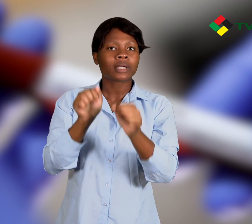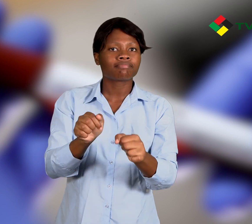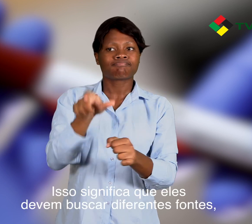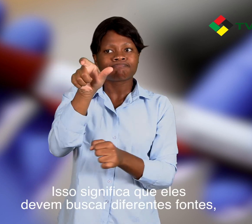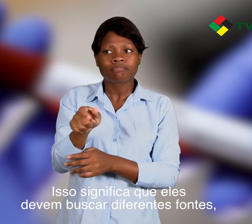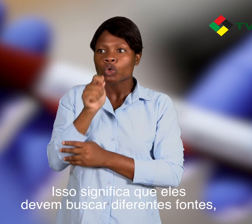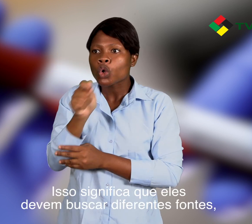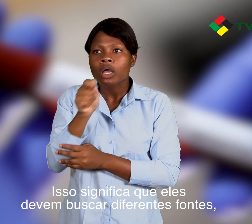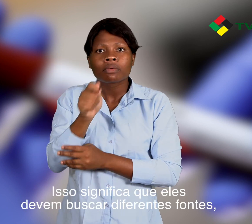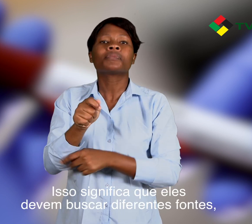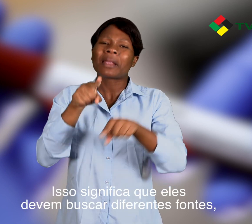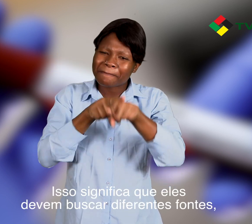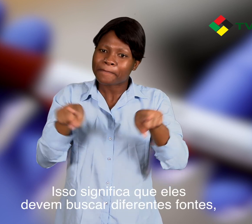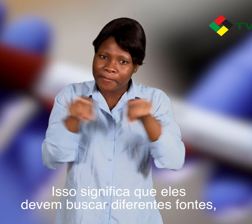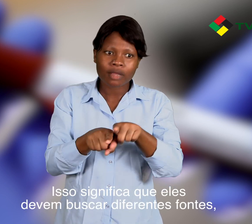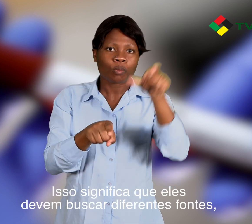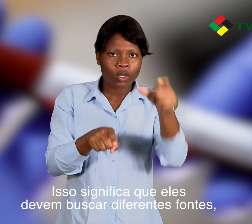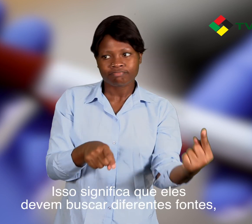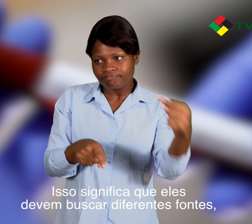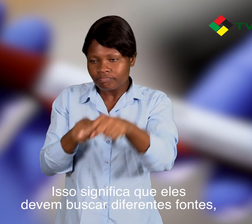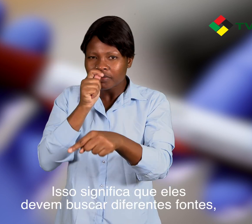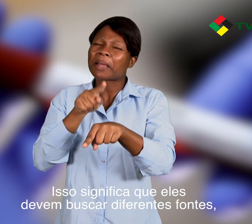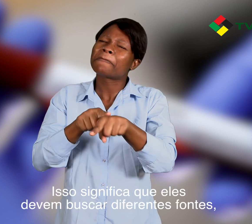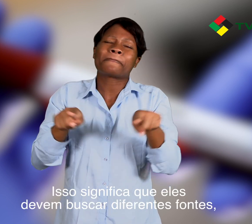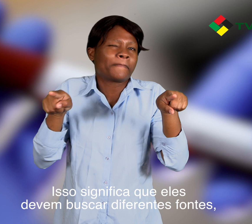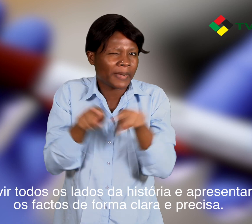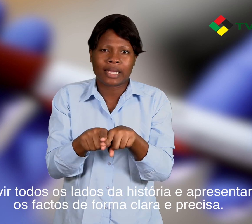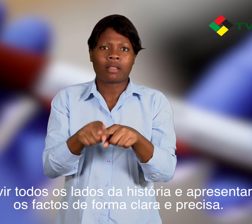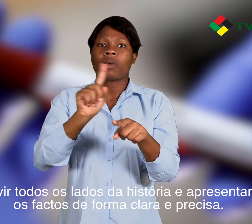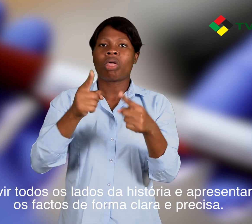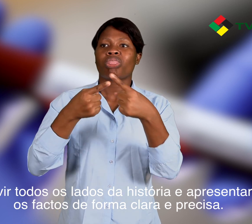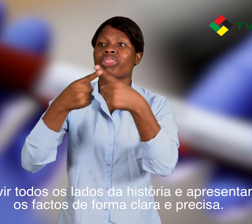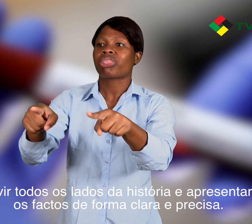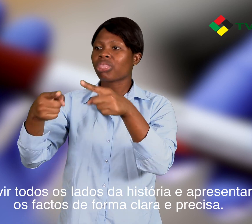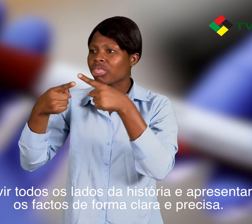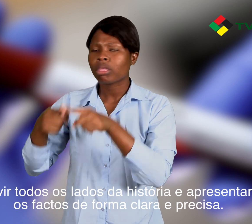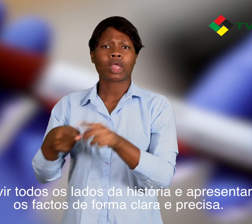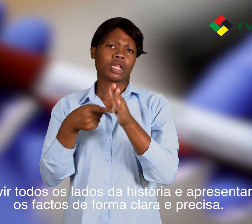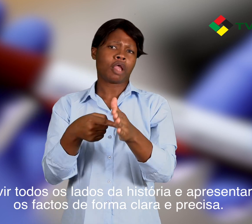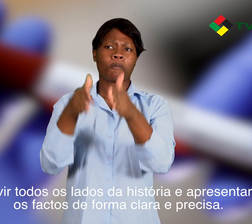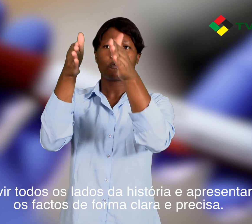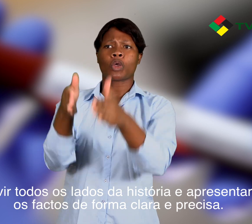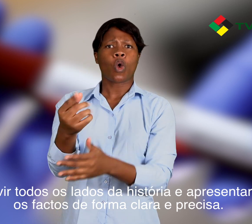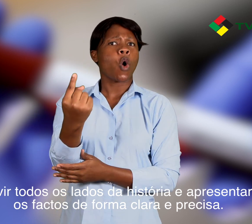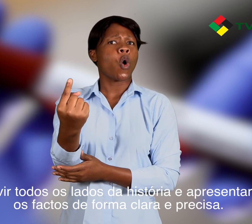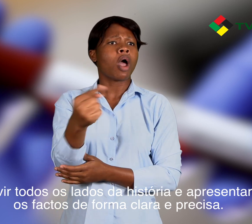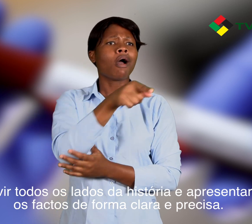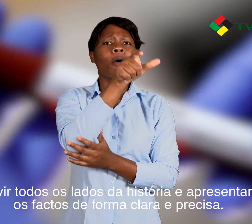Isso significa que eles devem buscar diferentes fontes, ouvir todos os lados da história e apresentar os fatos de